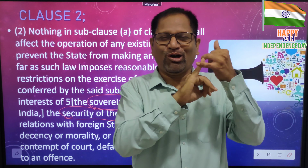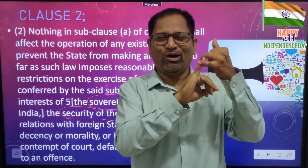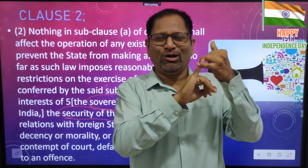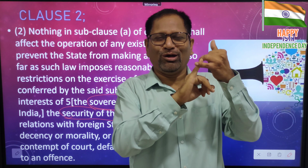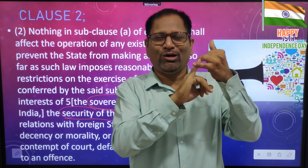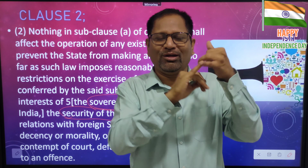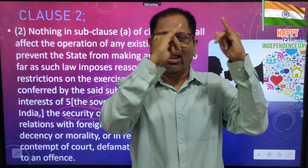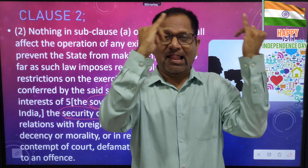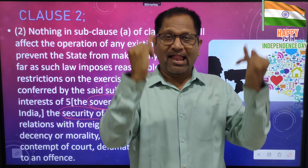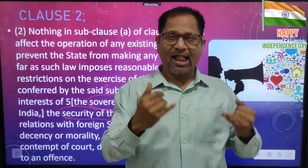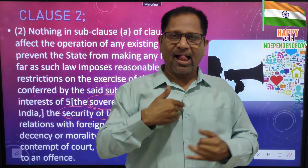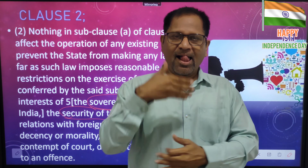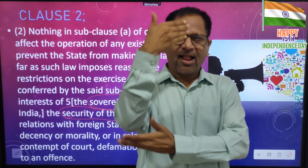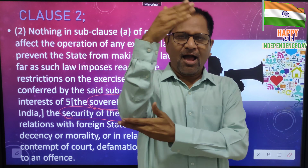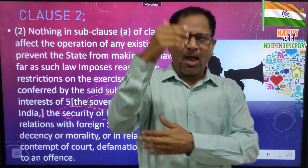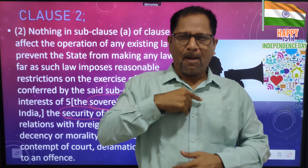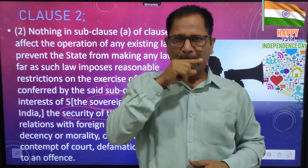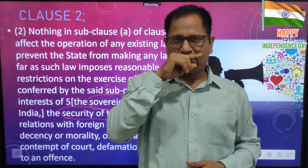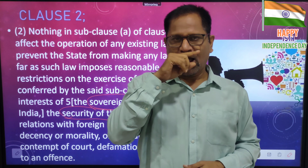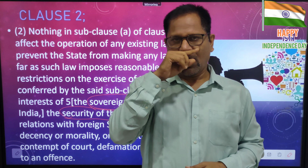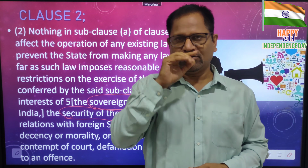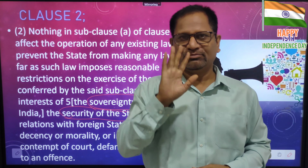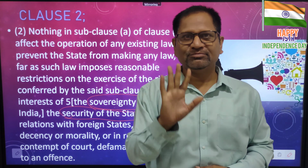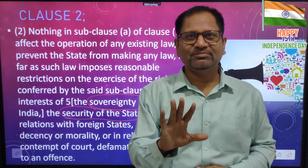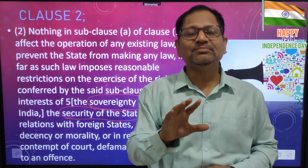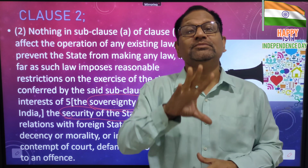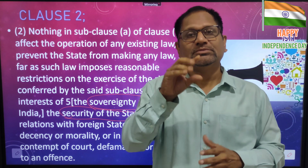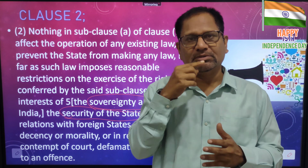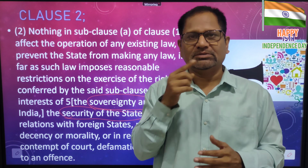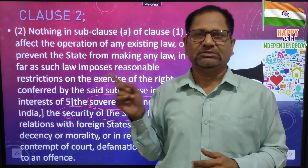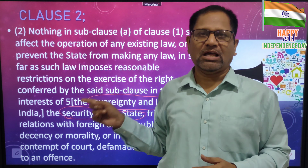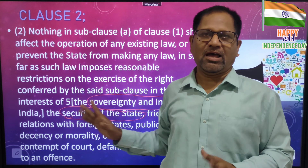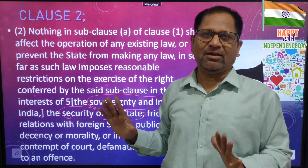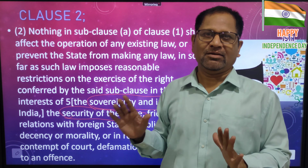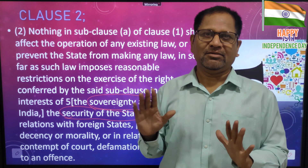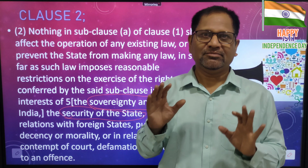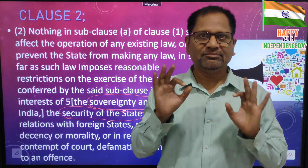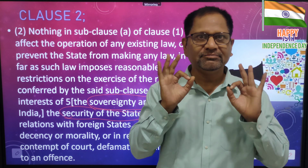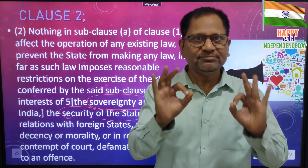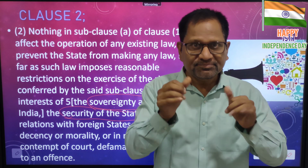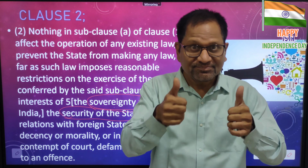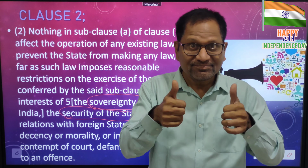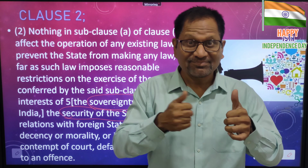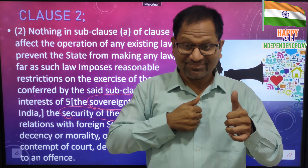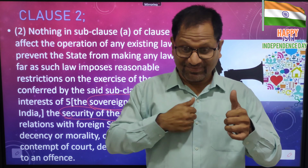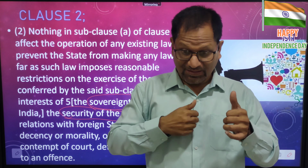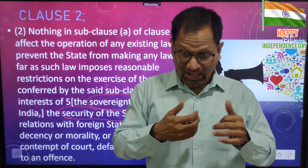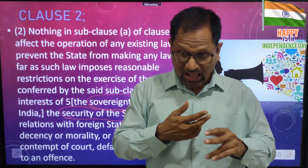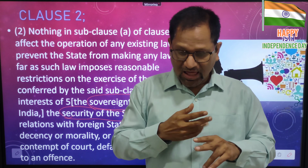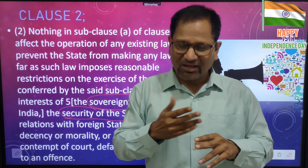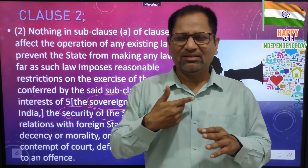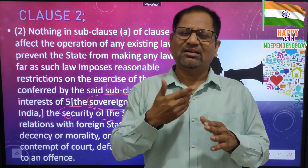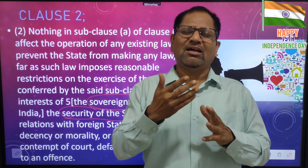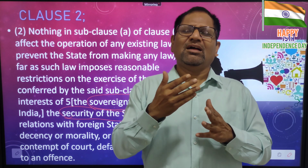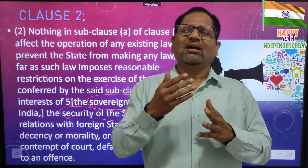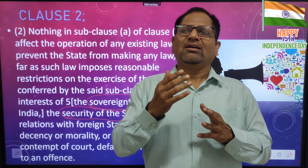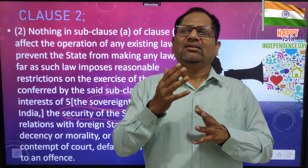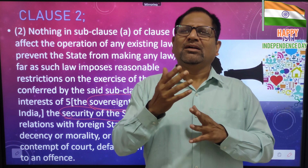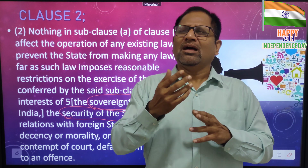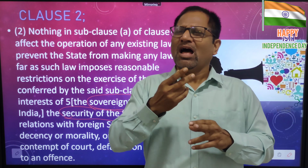हैं, लेकिन हम इसके लिए बाध्य हैं कि हम मौलिक अधिकार हैं, लेकिन हम अपनी इन सारी चीज़ों